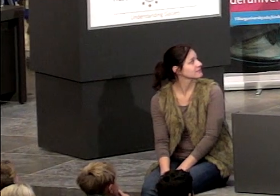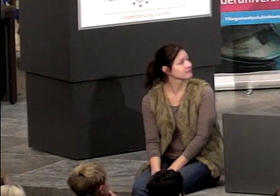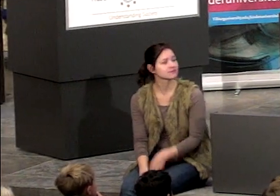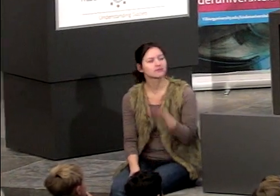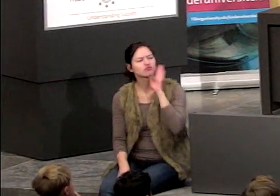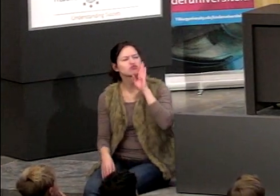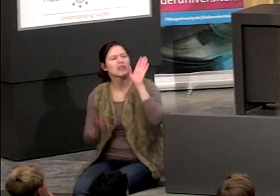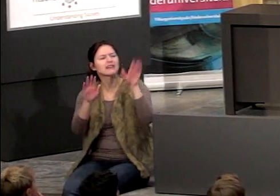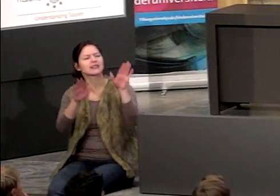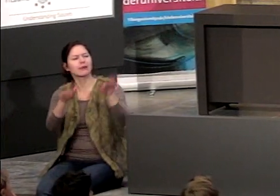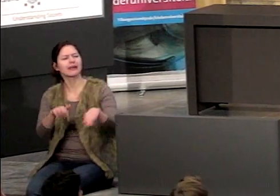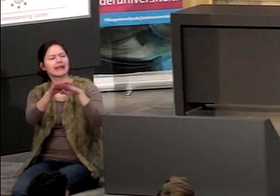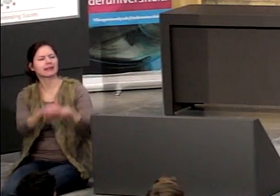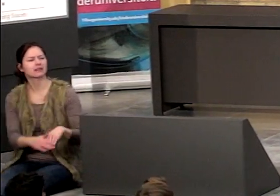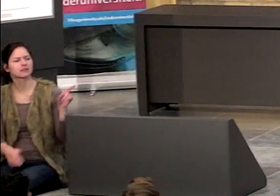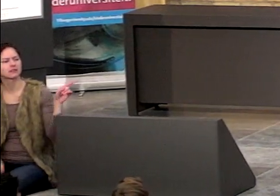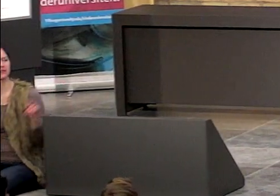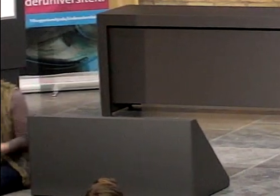Doe maar naar beneden.